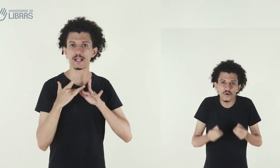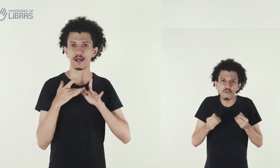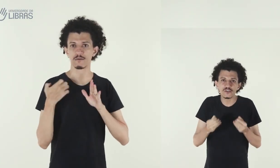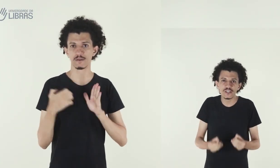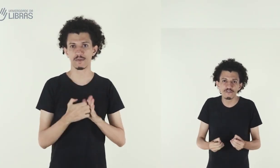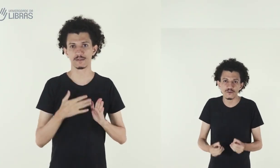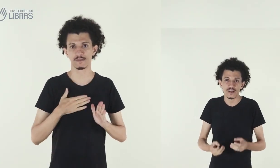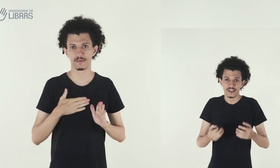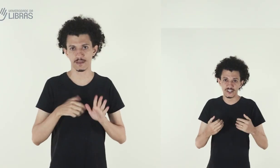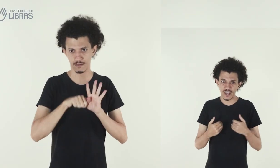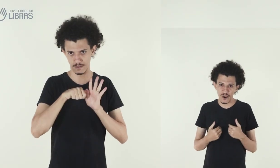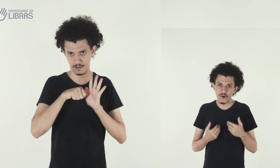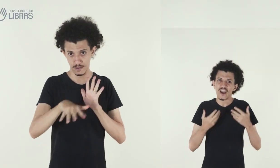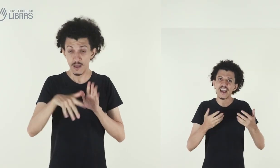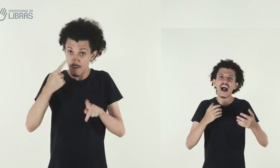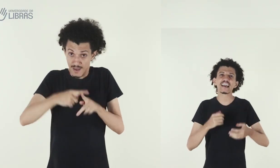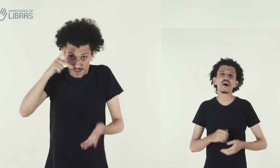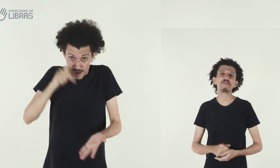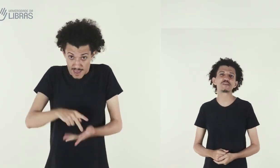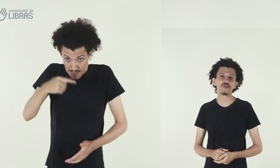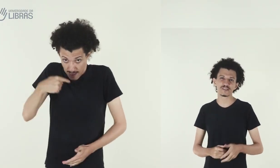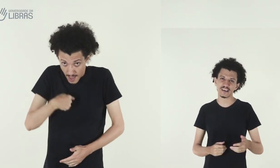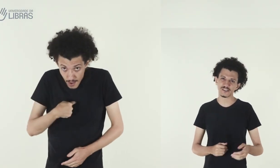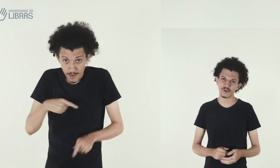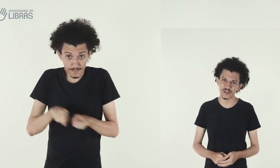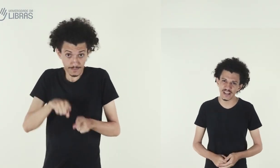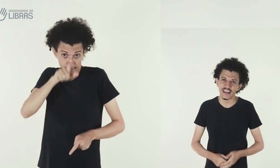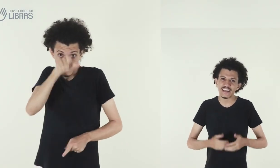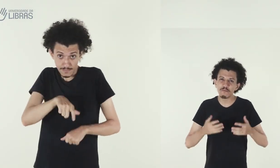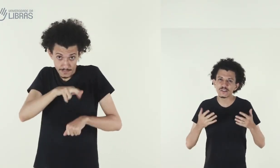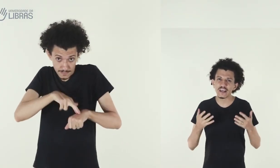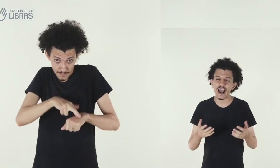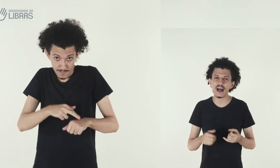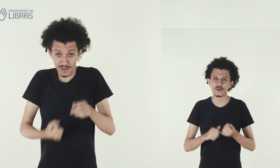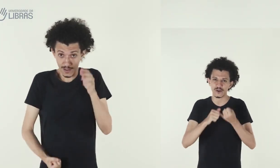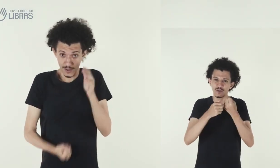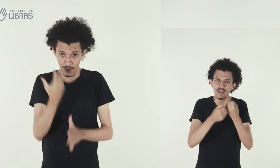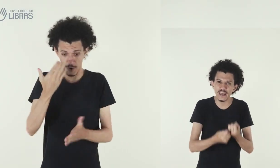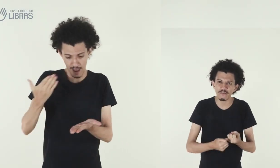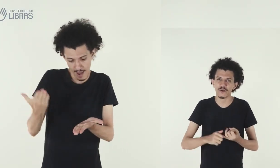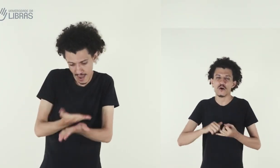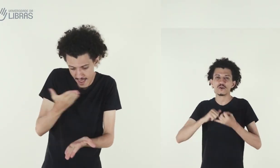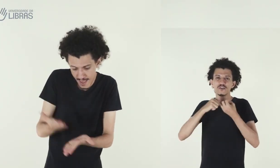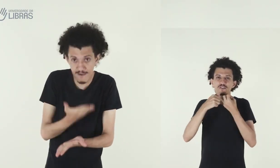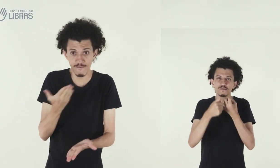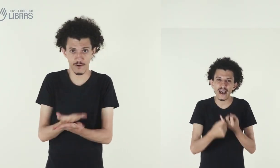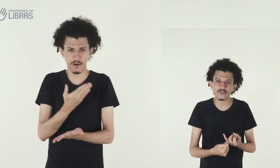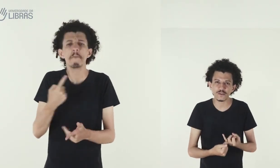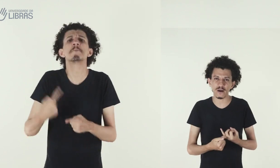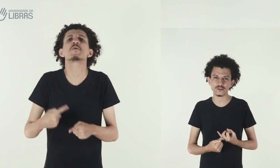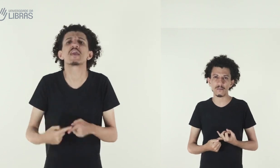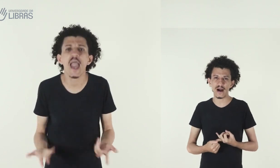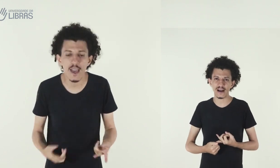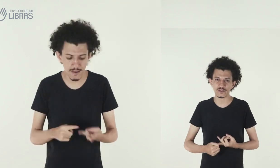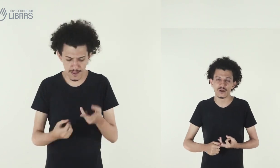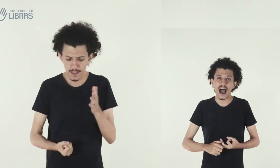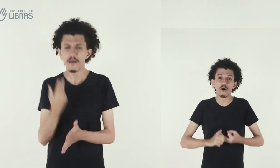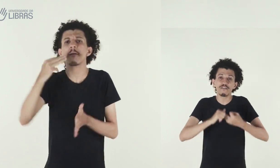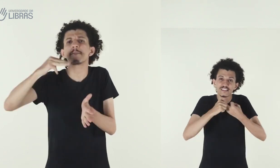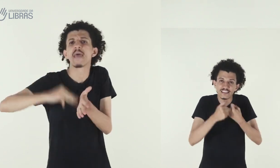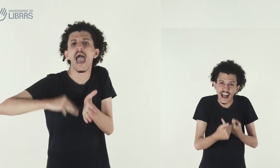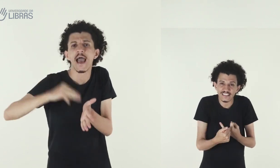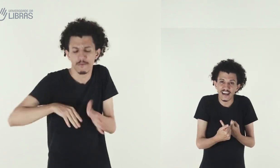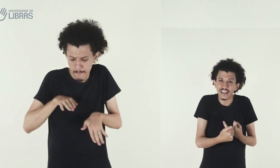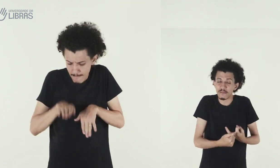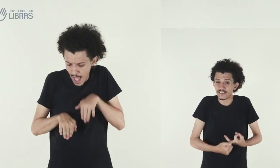o único motivo de eu e a Raquel, minha esposa, que é surda, termos criado o nosso livro, os nossos métodos passo a passo,